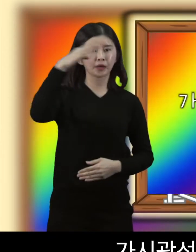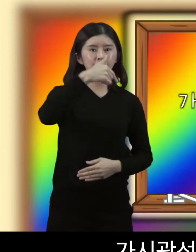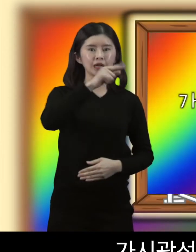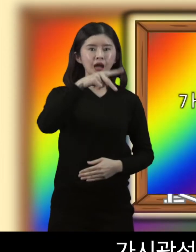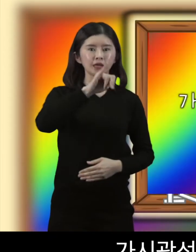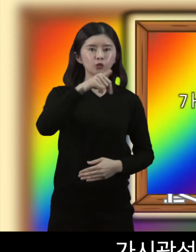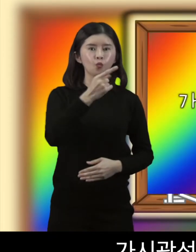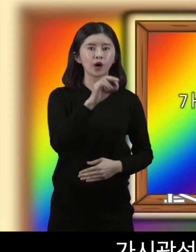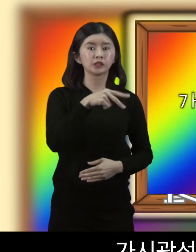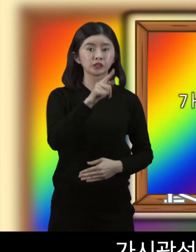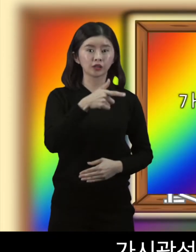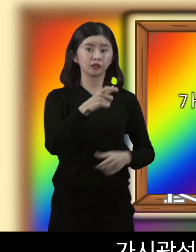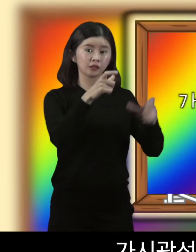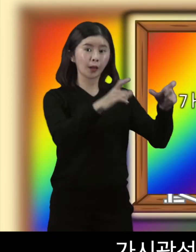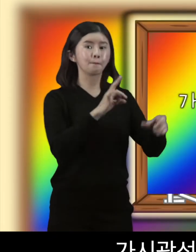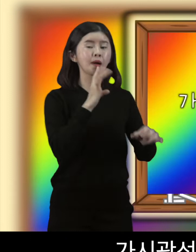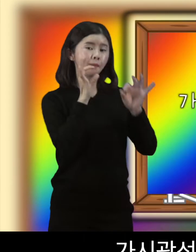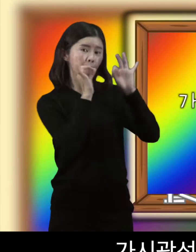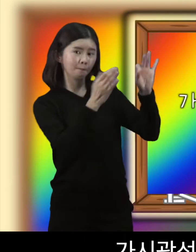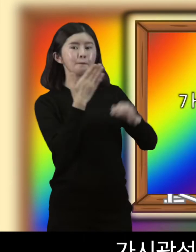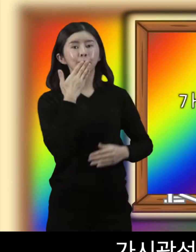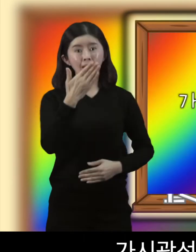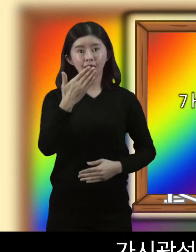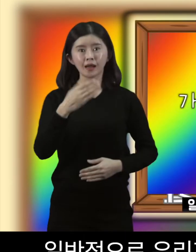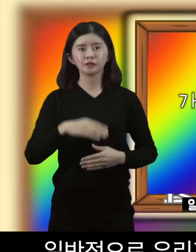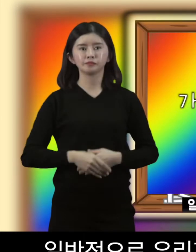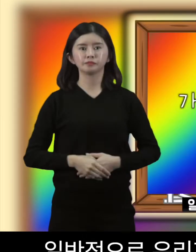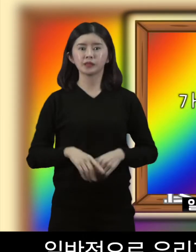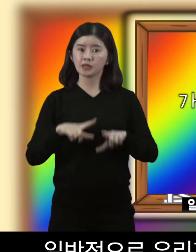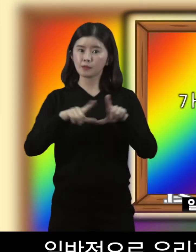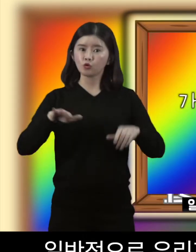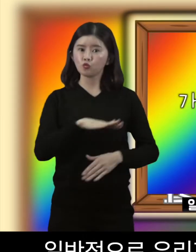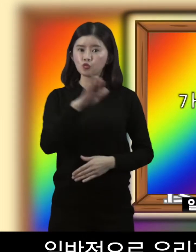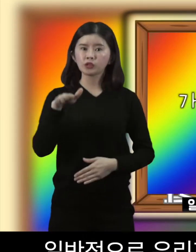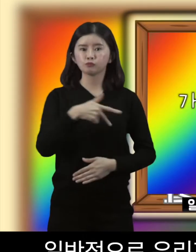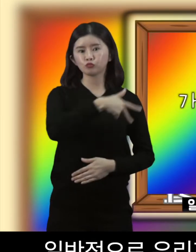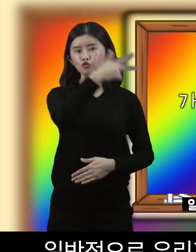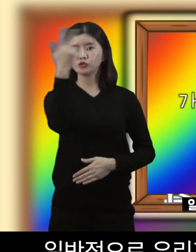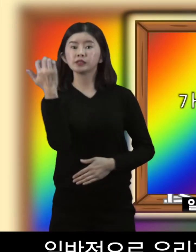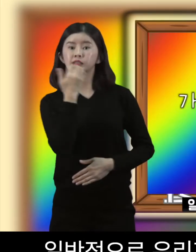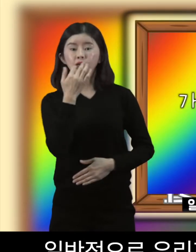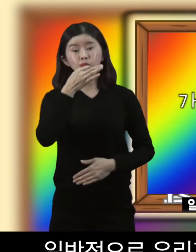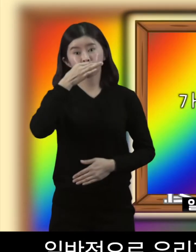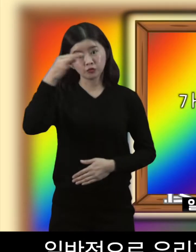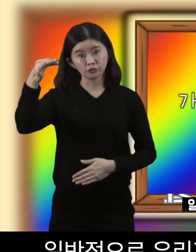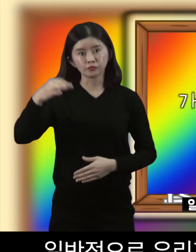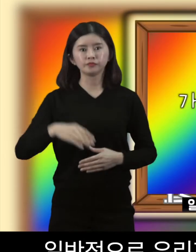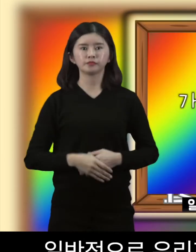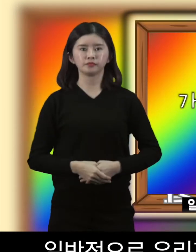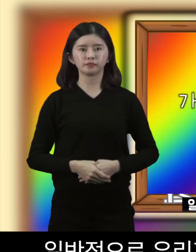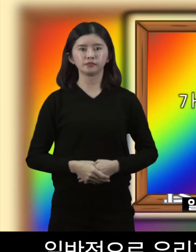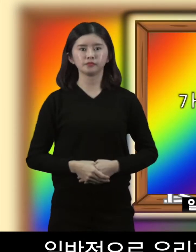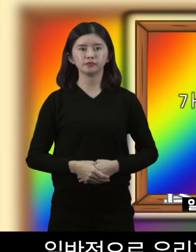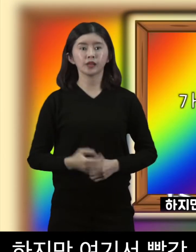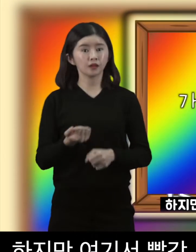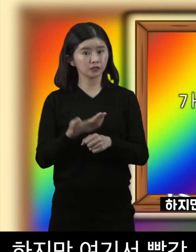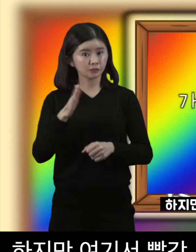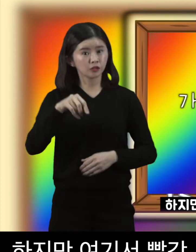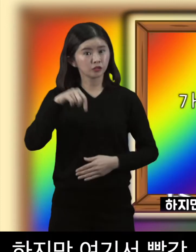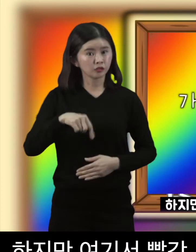가시광선 영역만 볼 수가 있어요 일반적으로 우리가 무지개색이라고 부르는 거죠